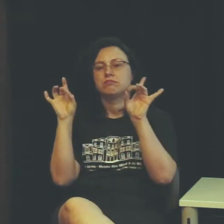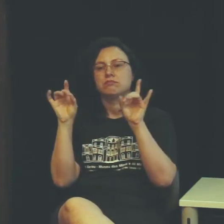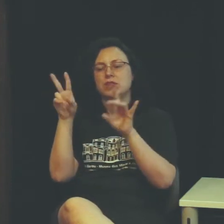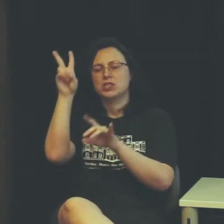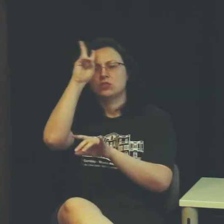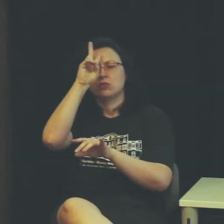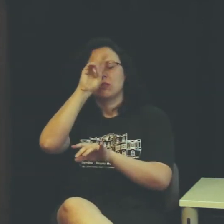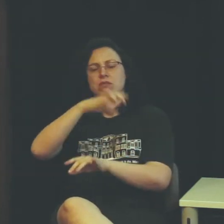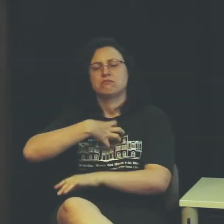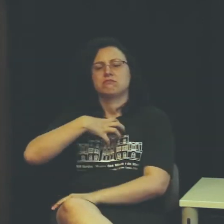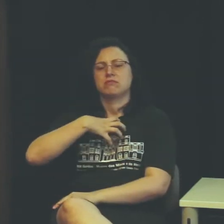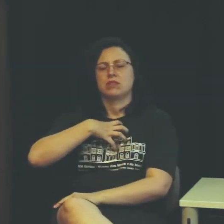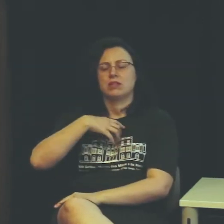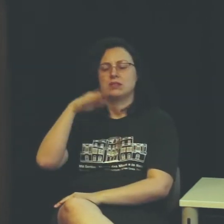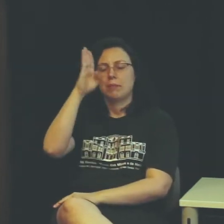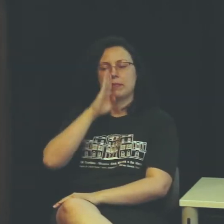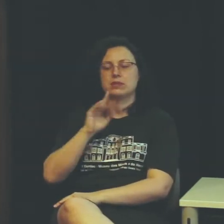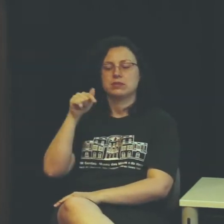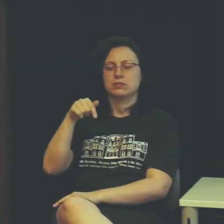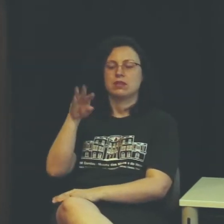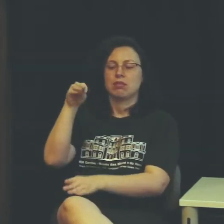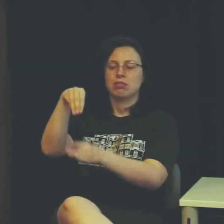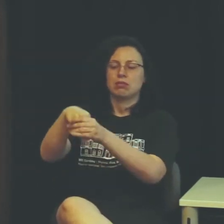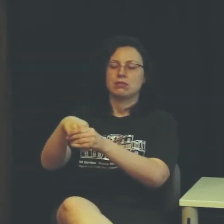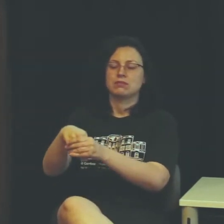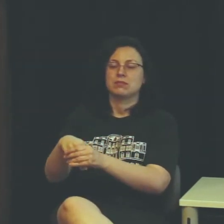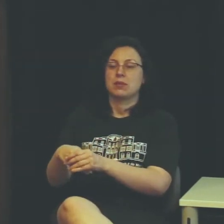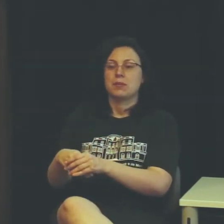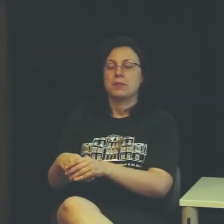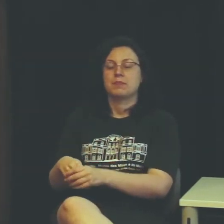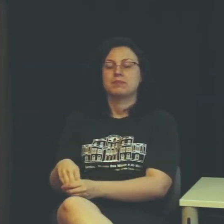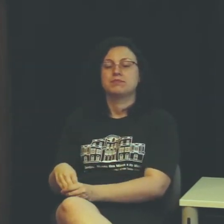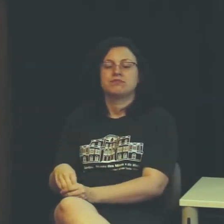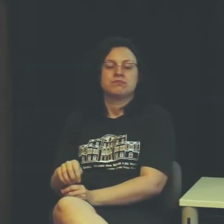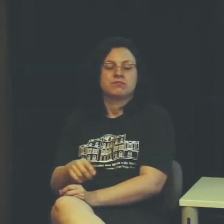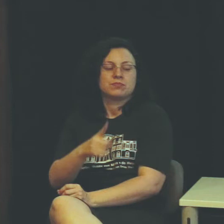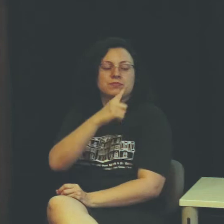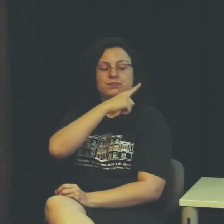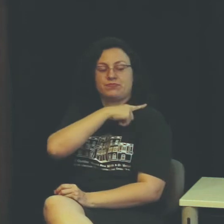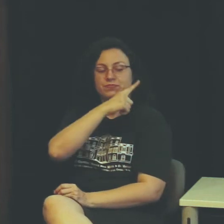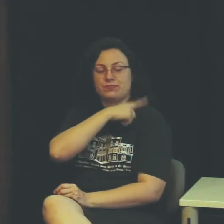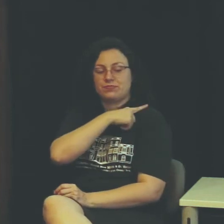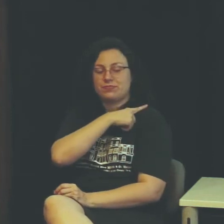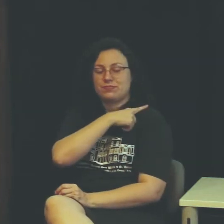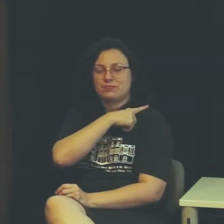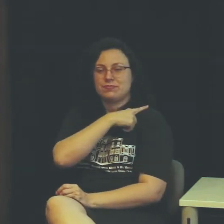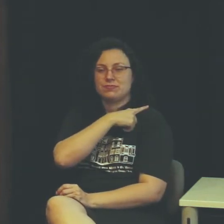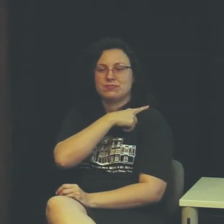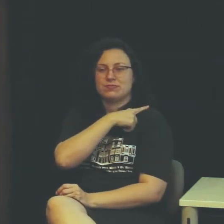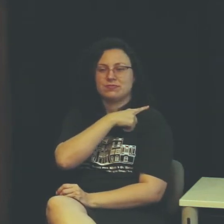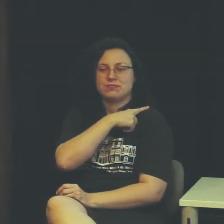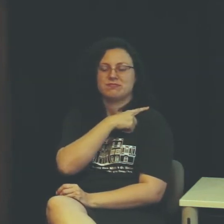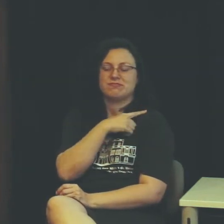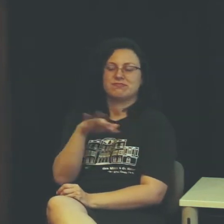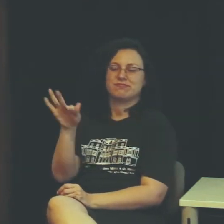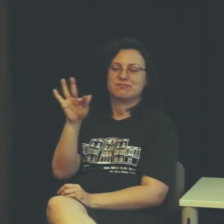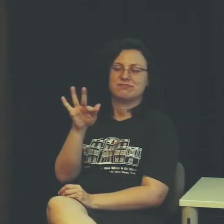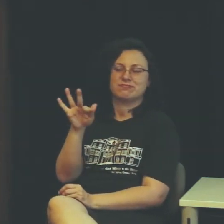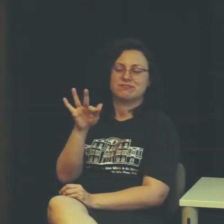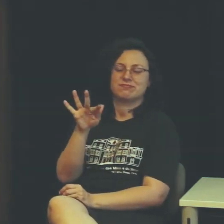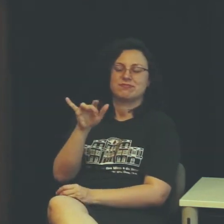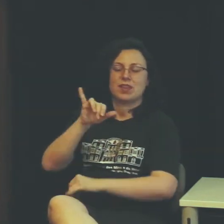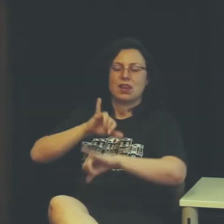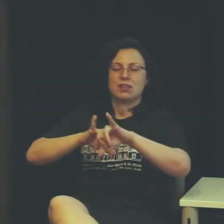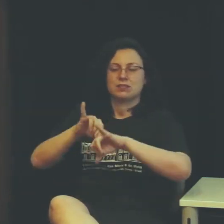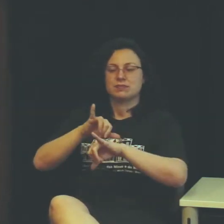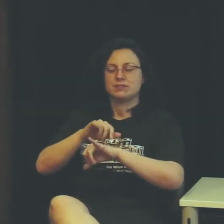da ciência no Brasil, né, que foi o meu professor do primeiro período, né, o professor Carlos Alberto Filgueiras, foi meu professor de Química, e